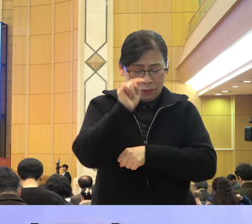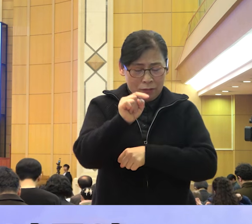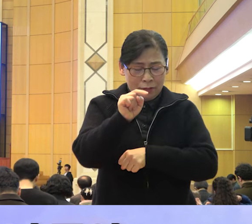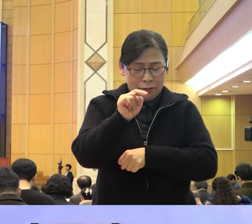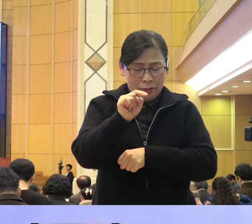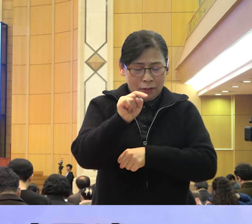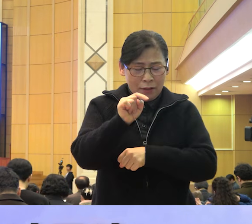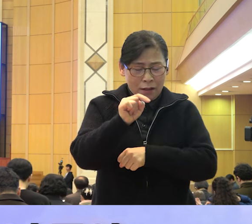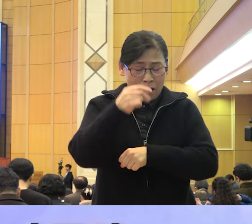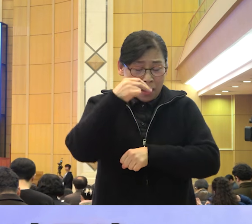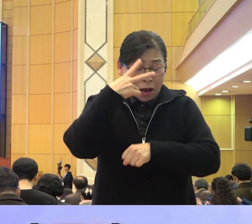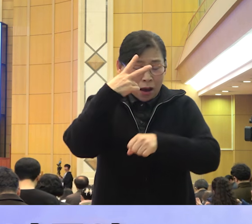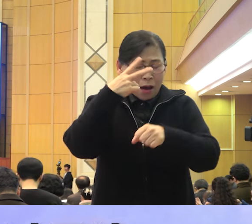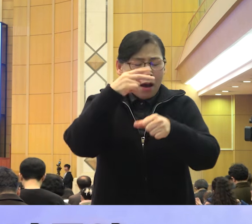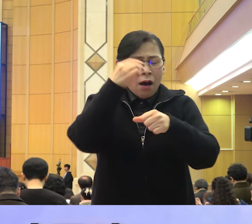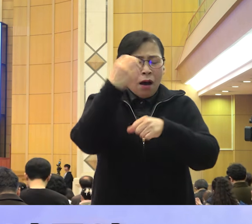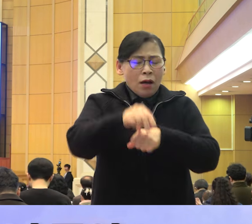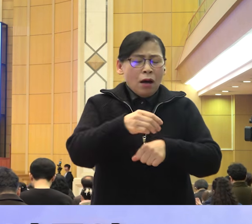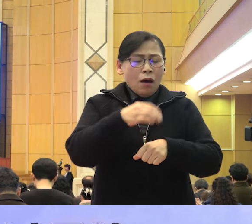바요나,